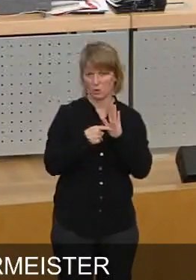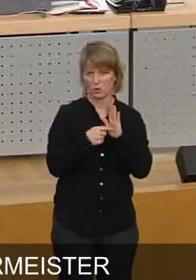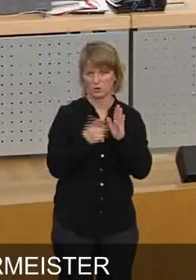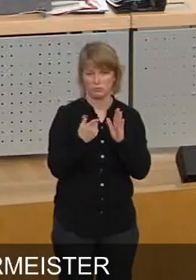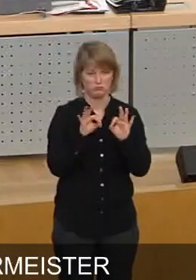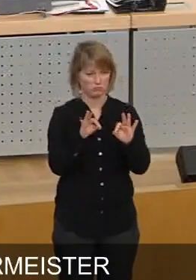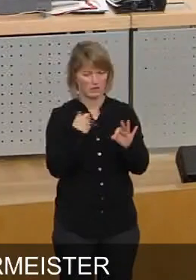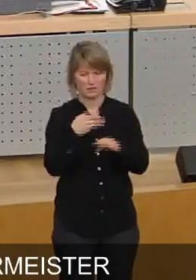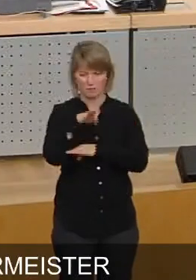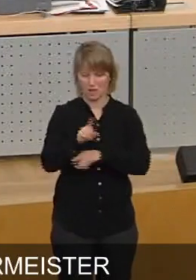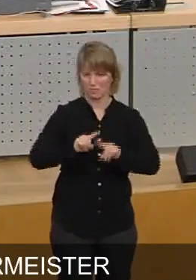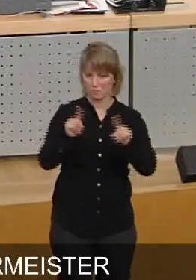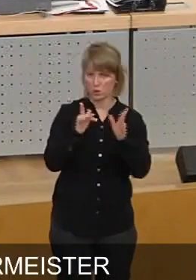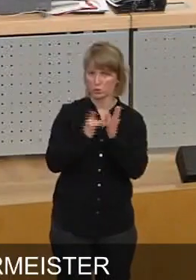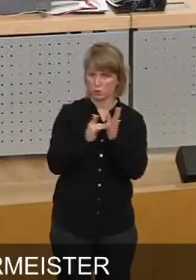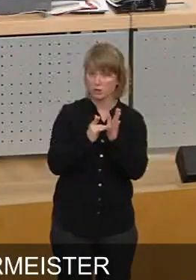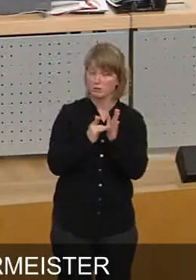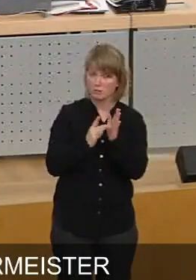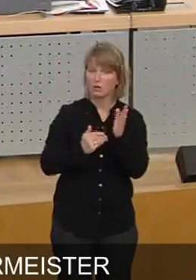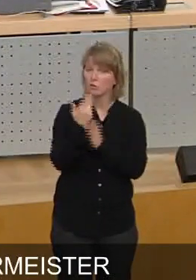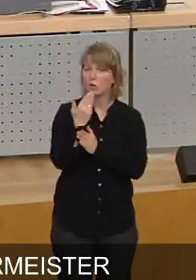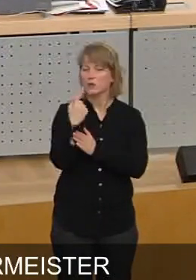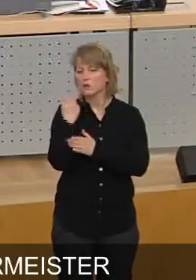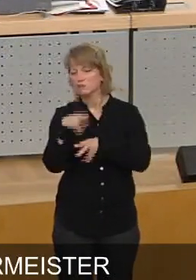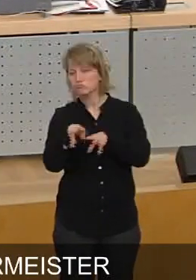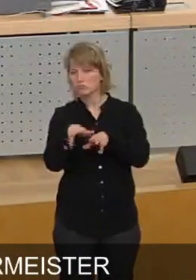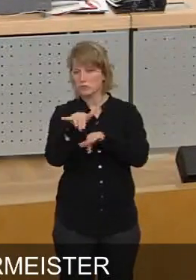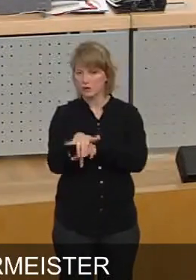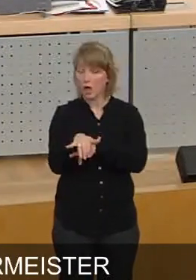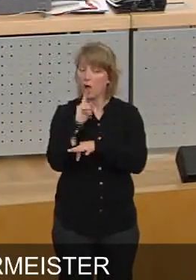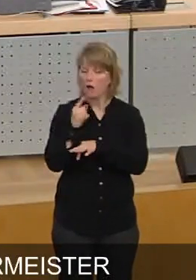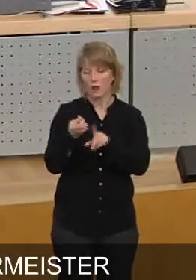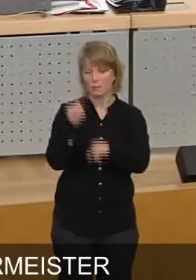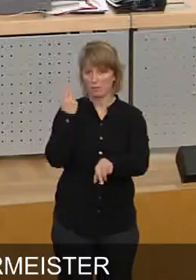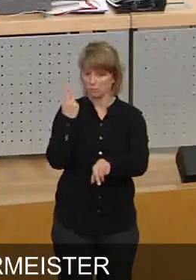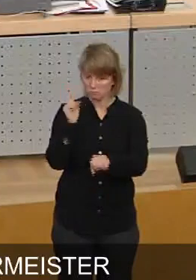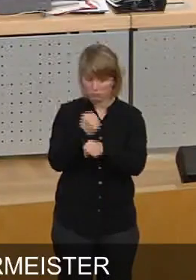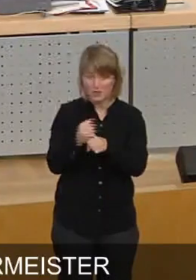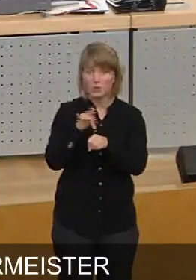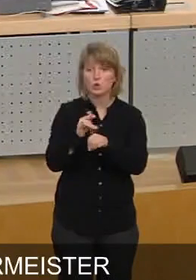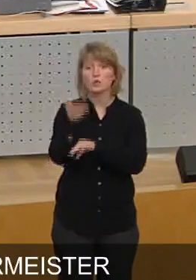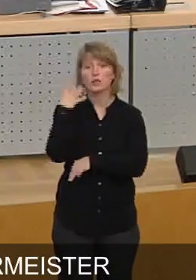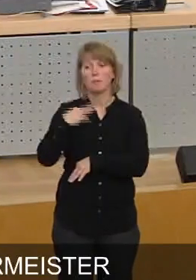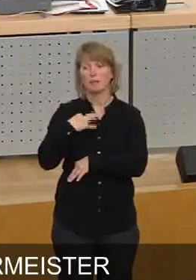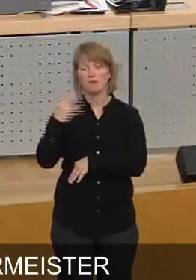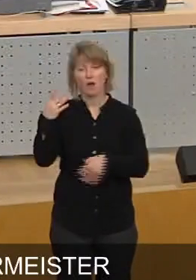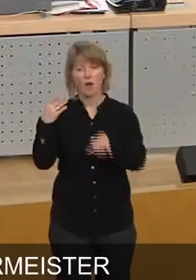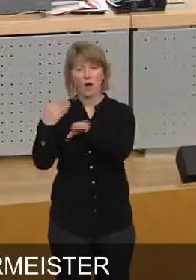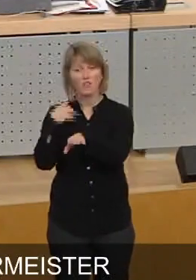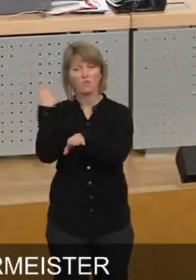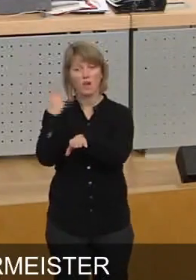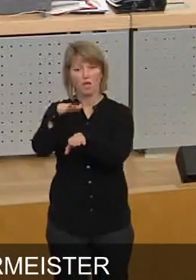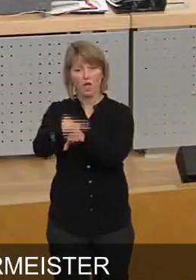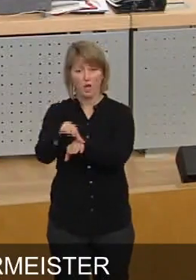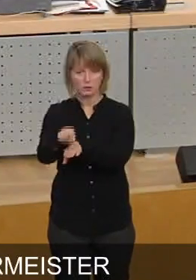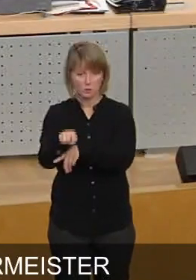beispielsweise ein Parkverbot wegen eines neu entstandenen Parkdrucks aufheben wollen, werden wir dies nicht tun können, wenn die Fläche für eine private Feuerwehraufstellfläche blockiert ist.